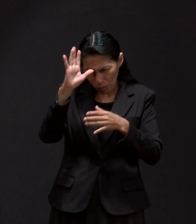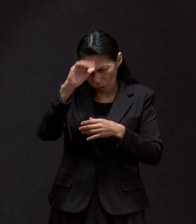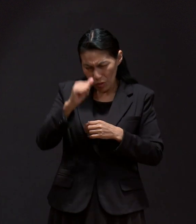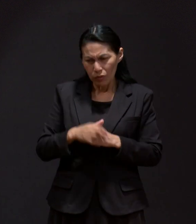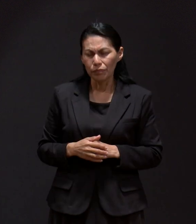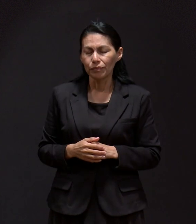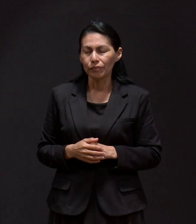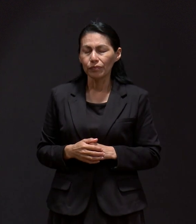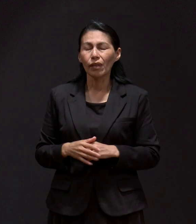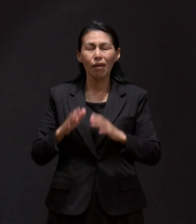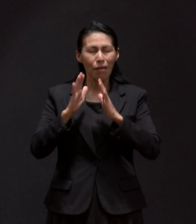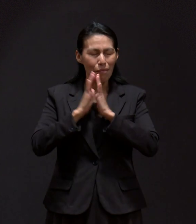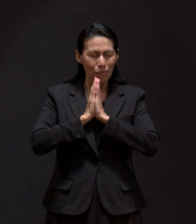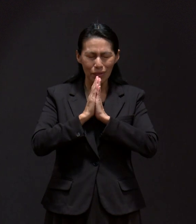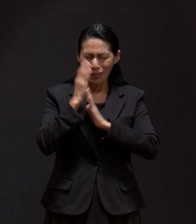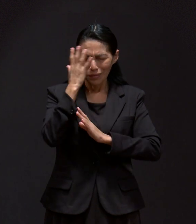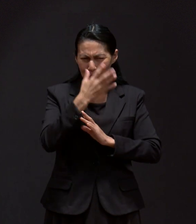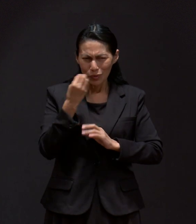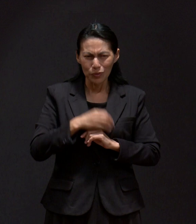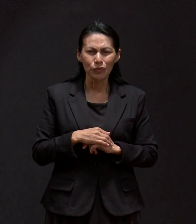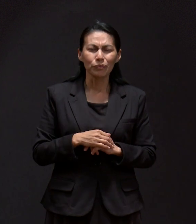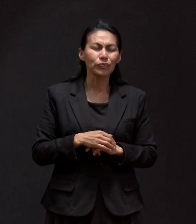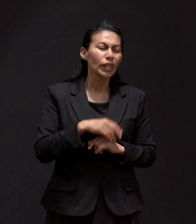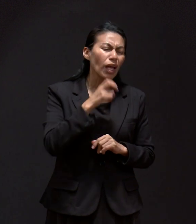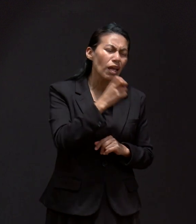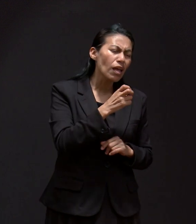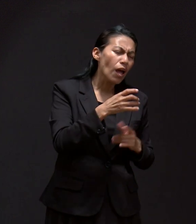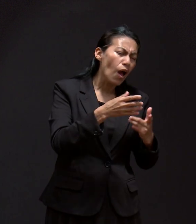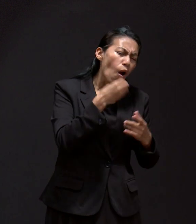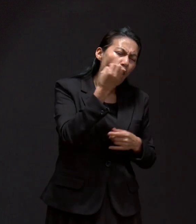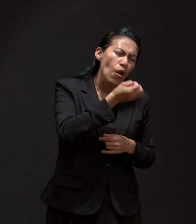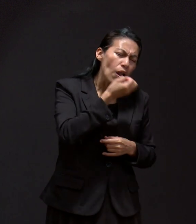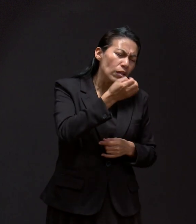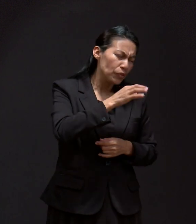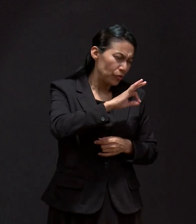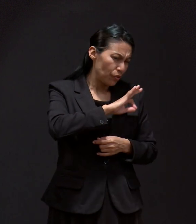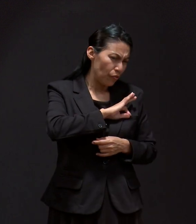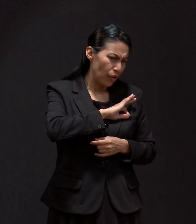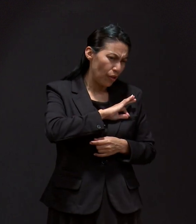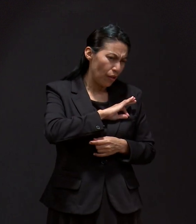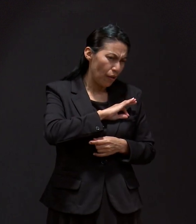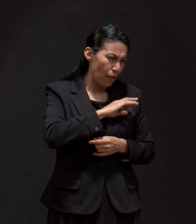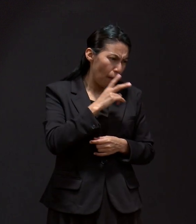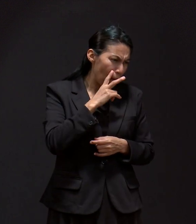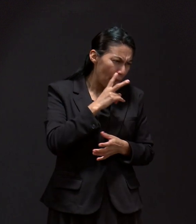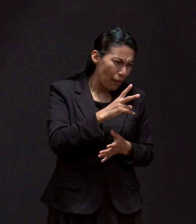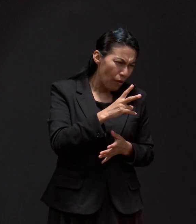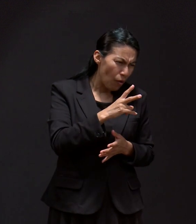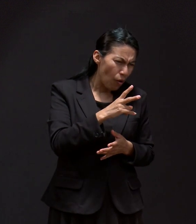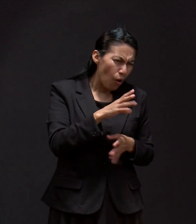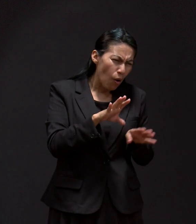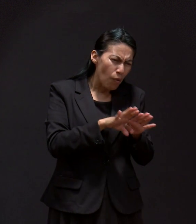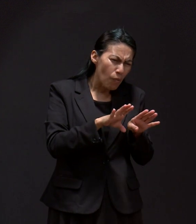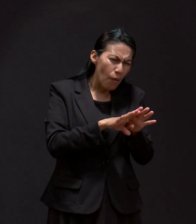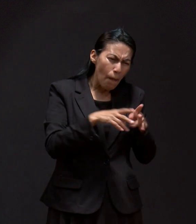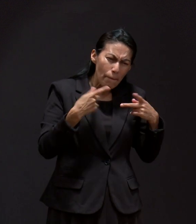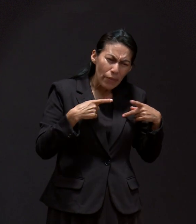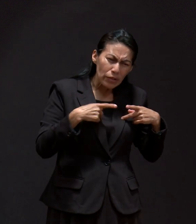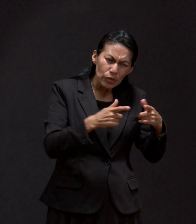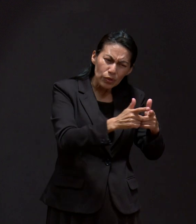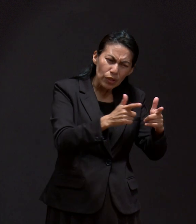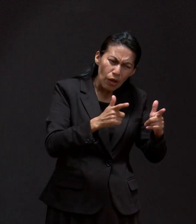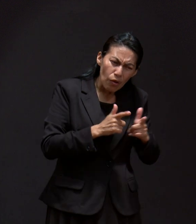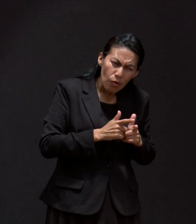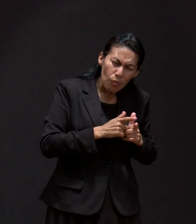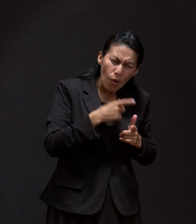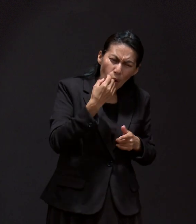en esta anécdota de tu oración de fe puedo notar que hubo un